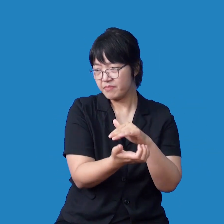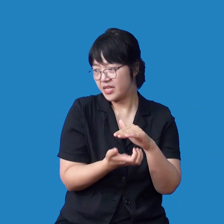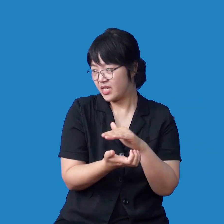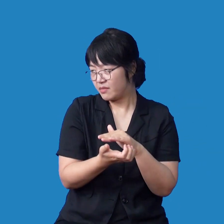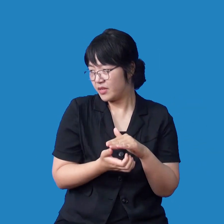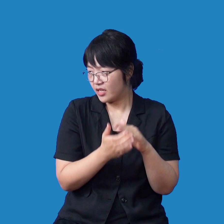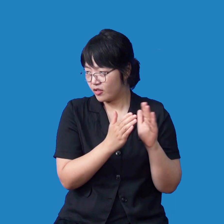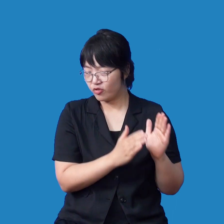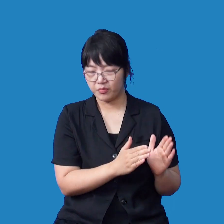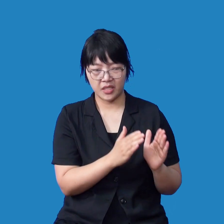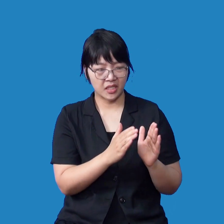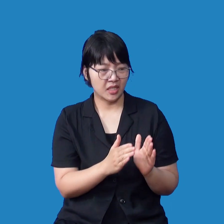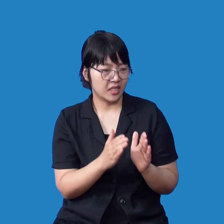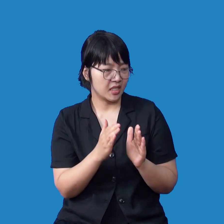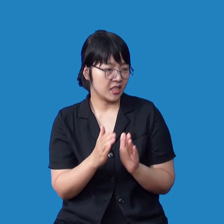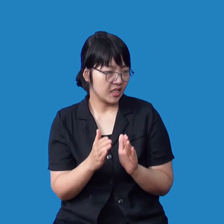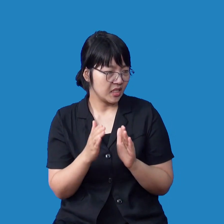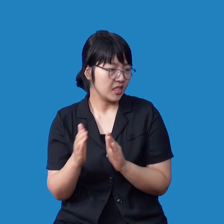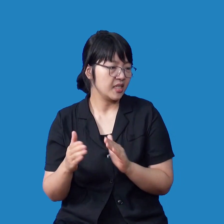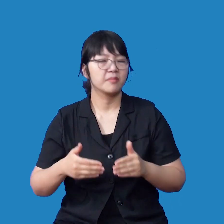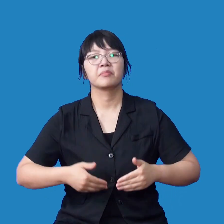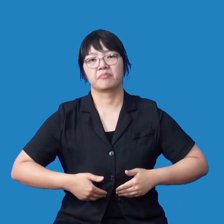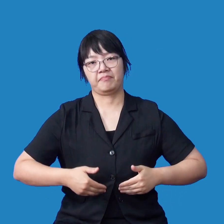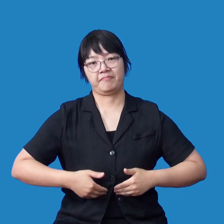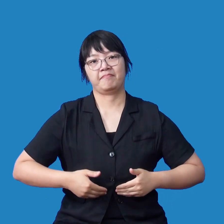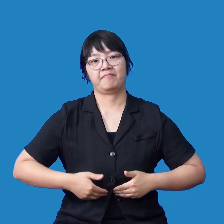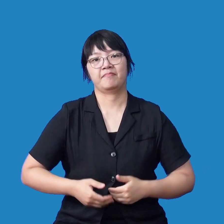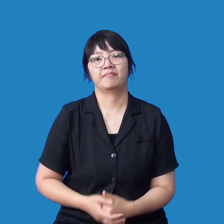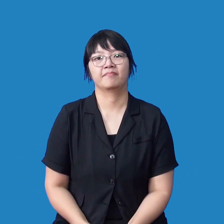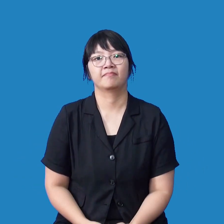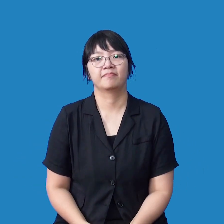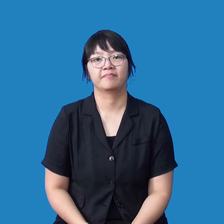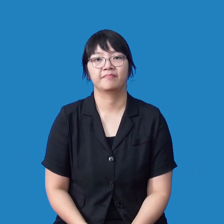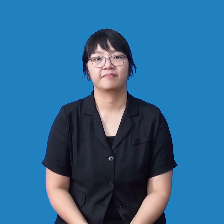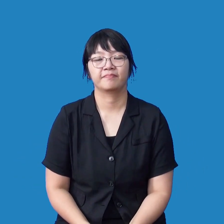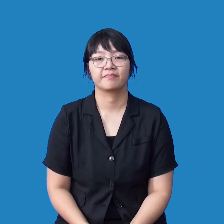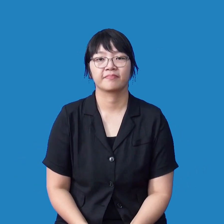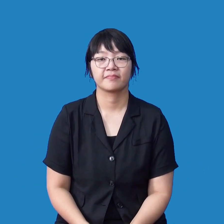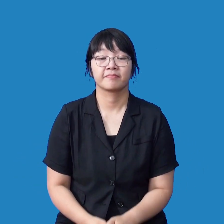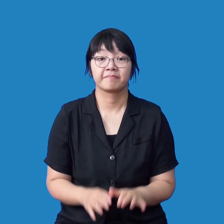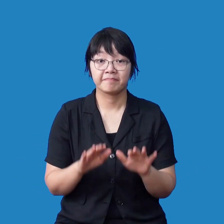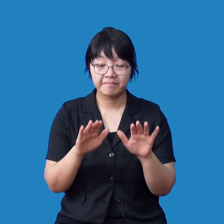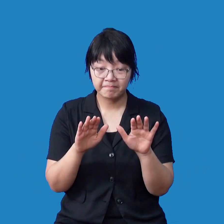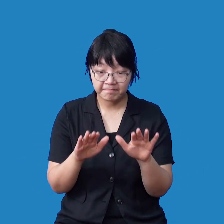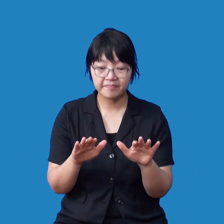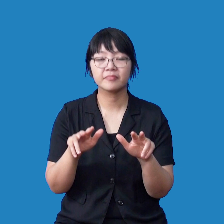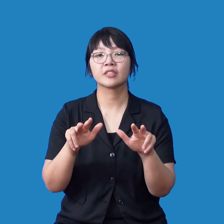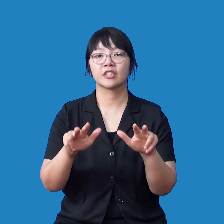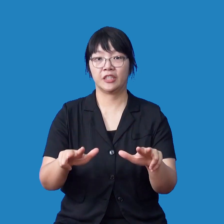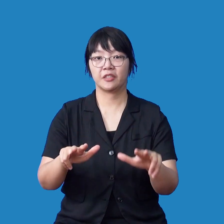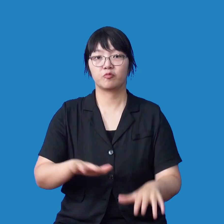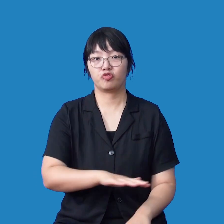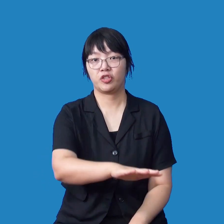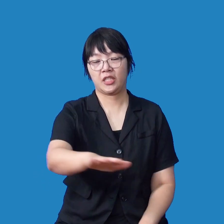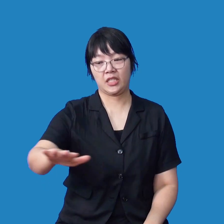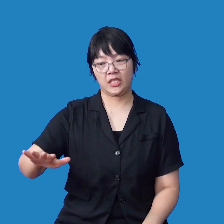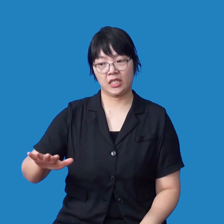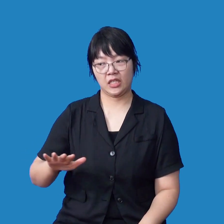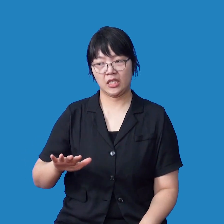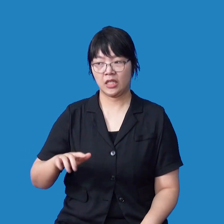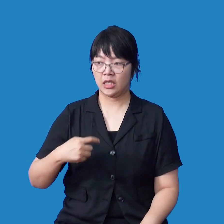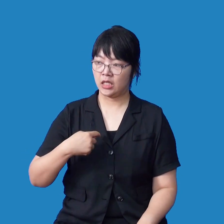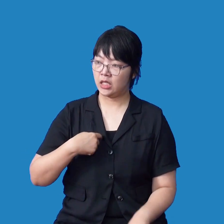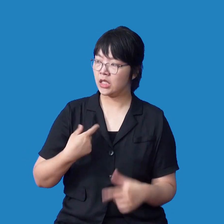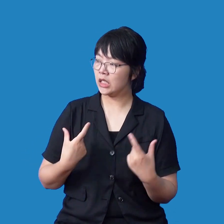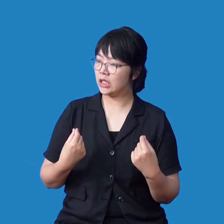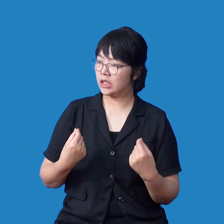광야의 행진에 꼭 필요한 작업이었던 것입니다. 그러면 지금 우리가 살고 있는 이 시대에도